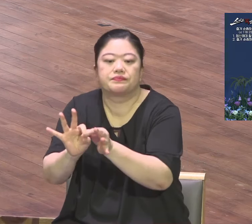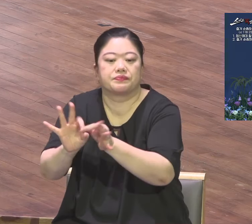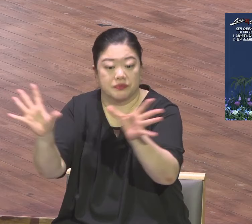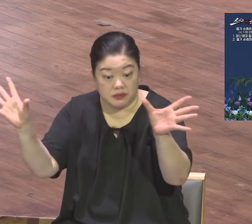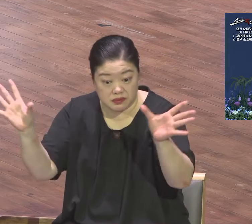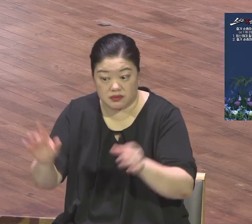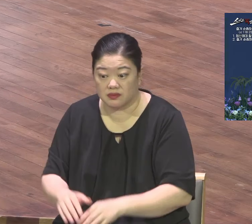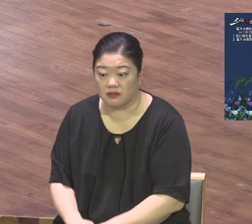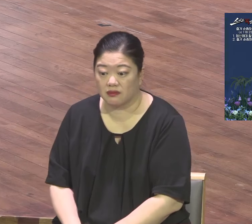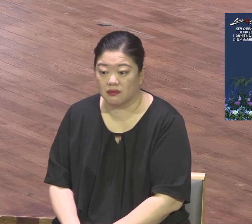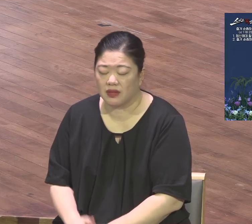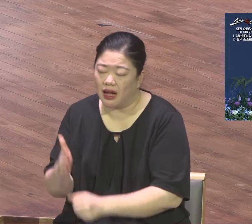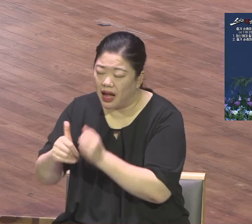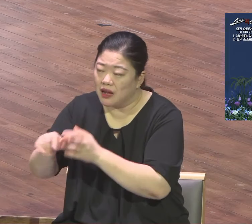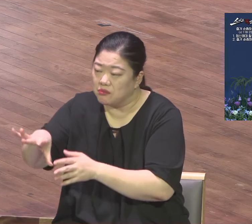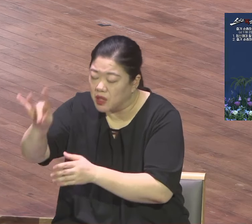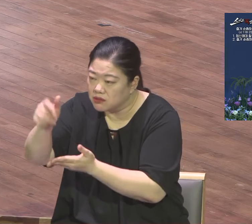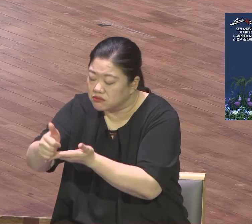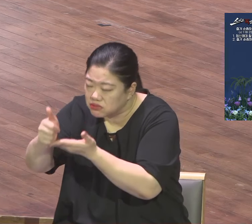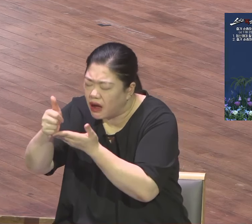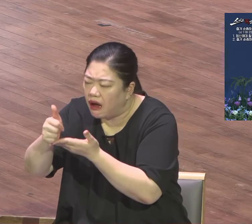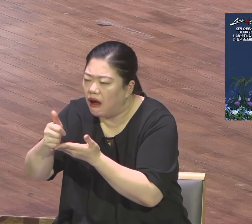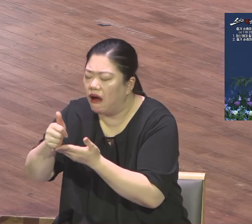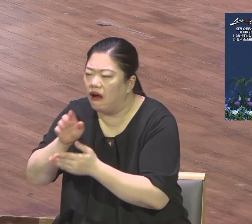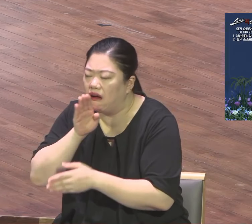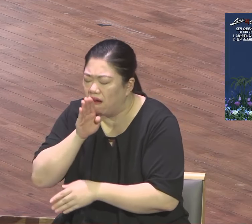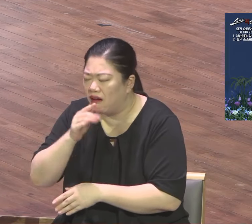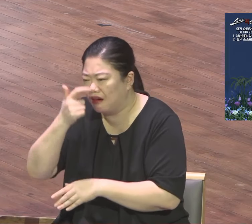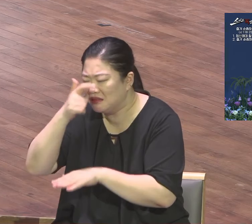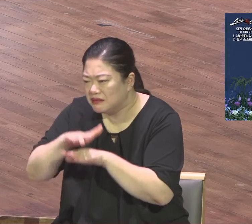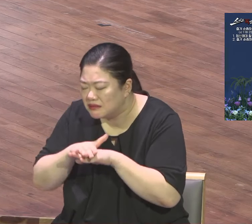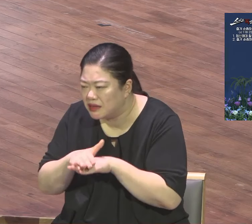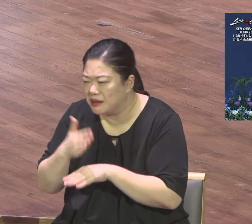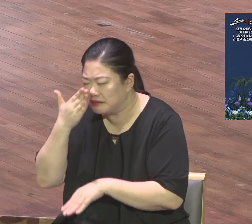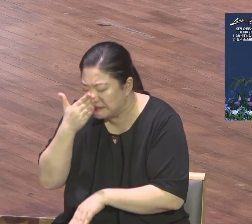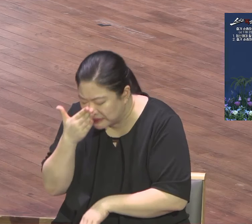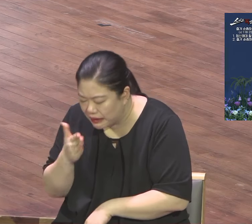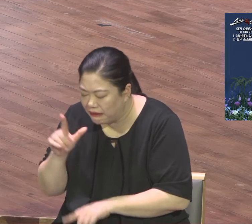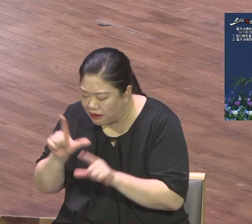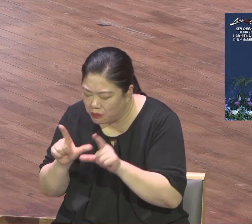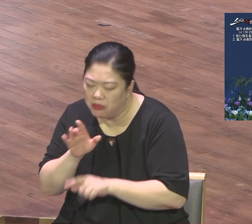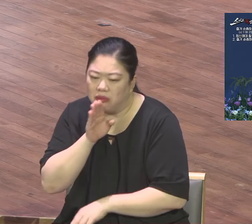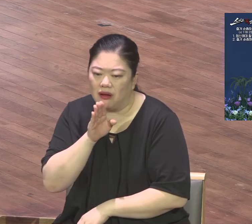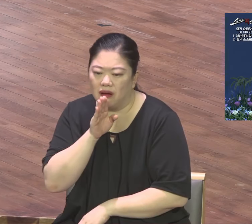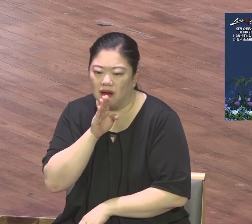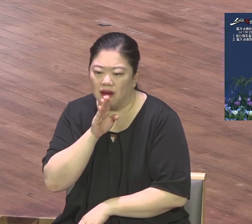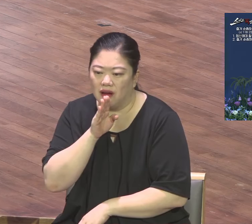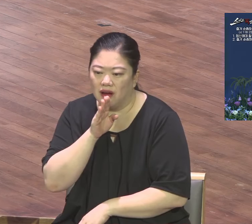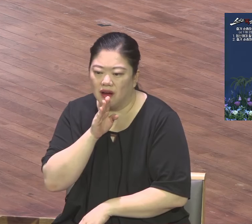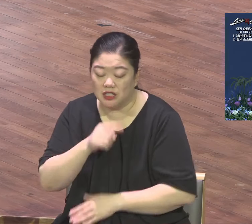영계 모든 성도들 영적 성장의 발목을 잡는 사단 속임수에 속지 마시고